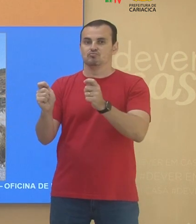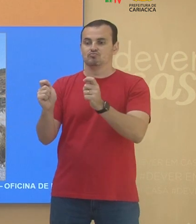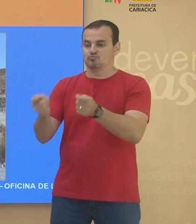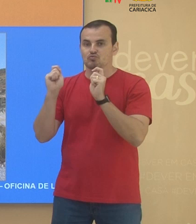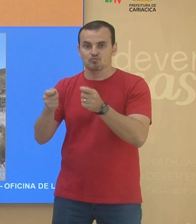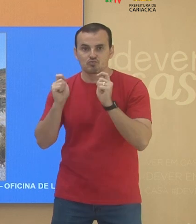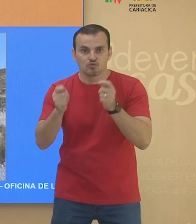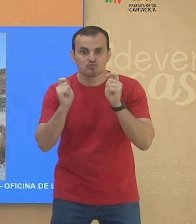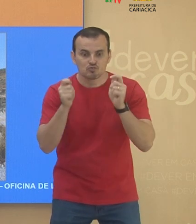Carroça.